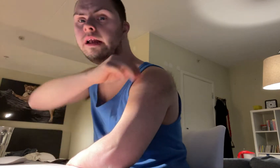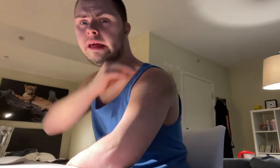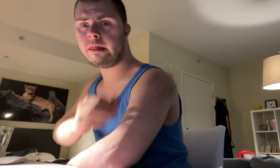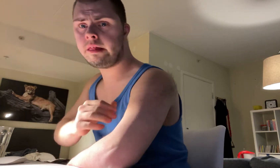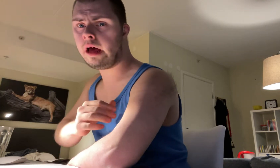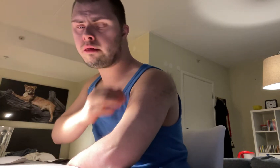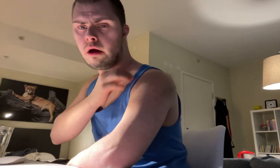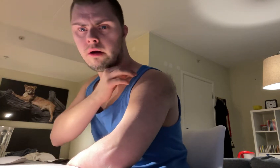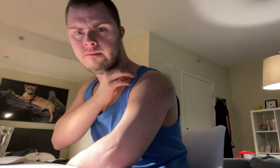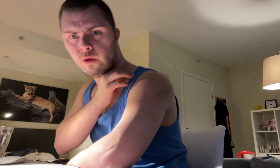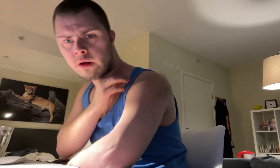Listan ska jag